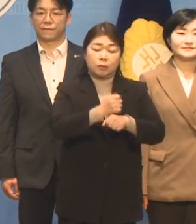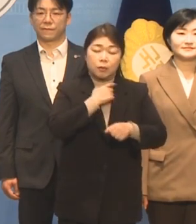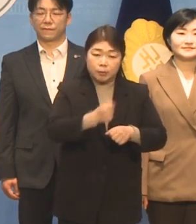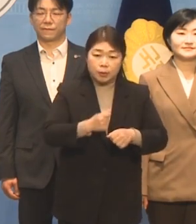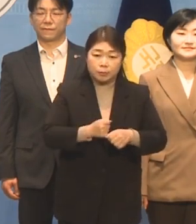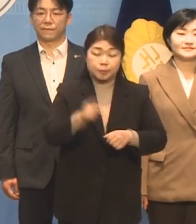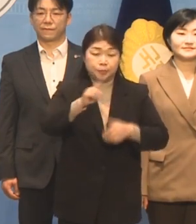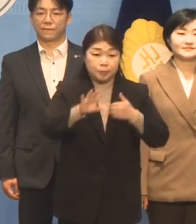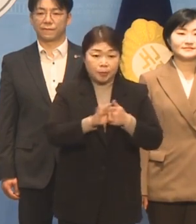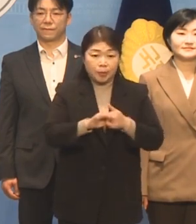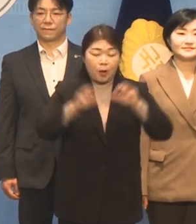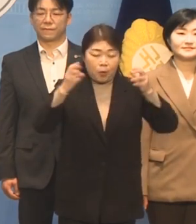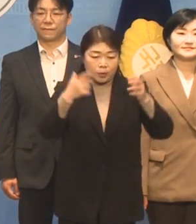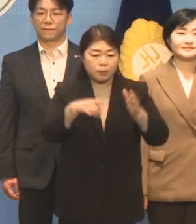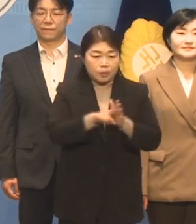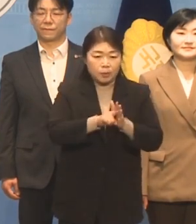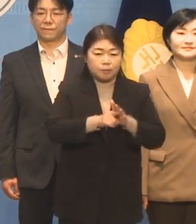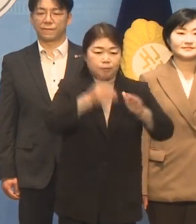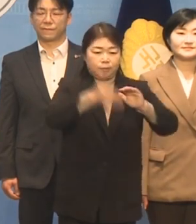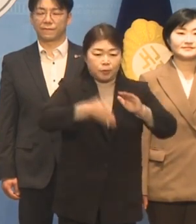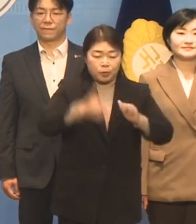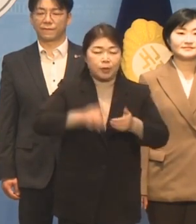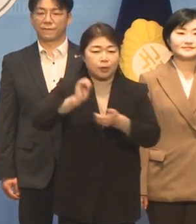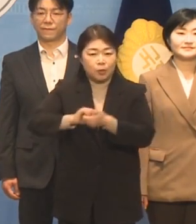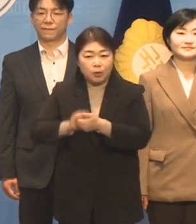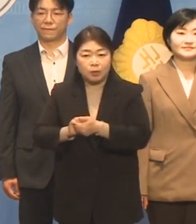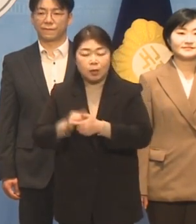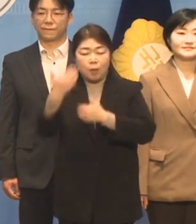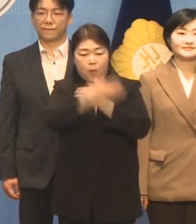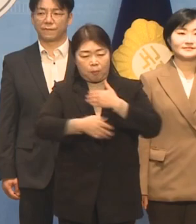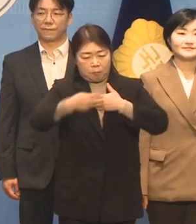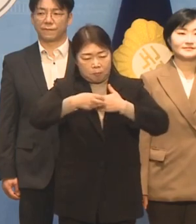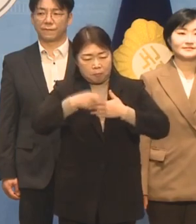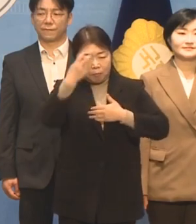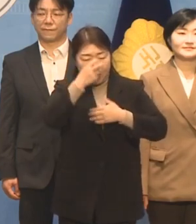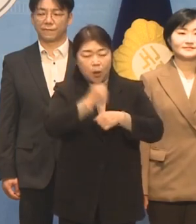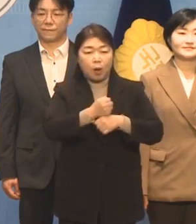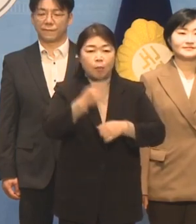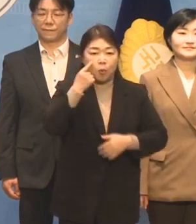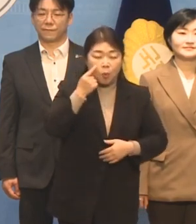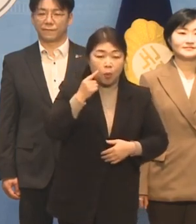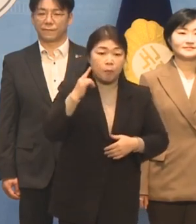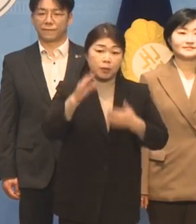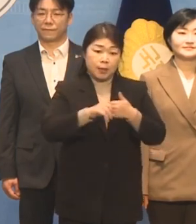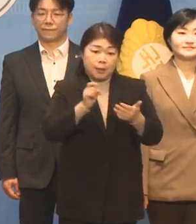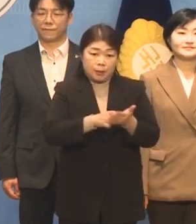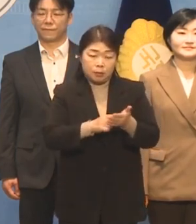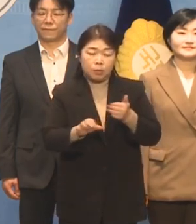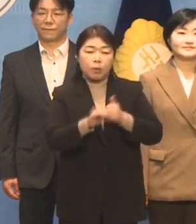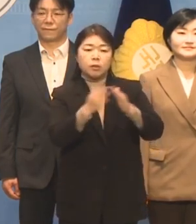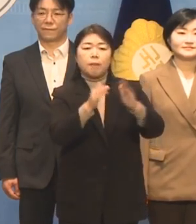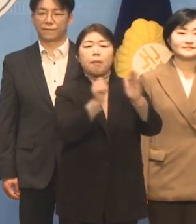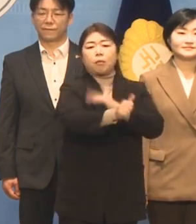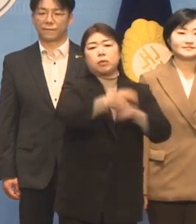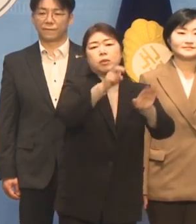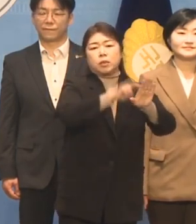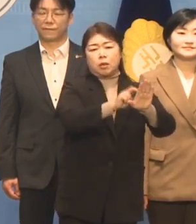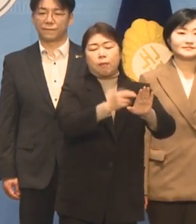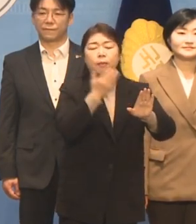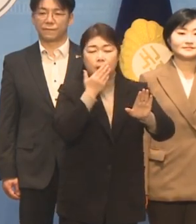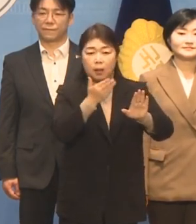검진하고 긴급한 경우에는 방문 진료도 하게 될 것입니다. 장애아의 경우에는 재활치료가